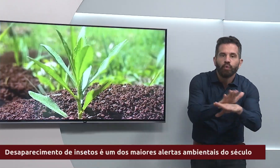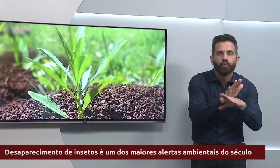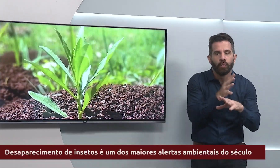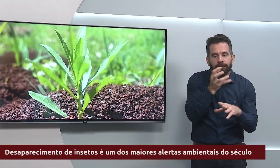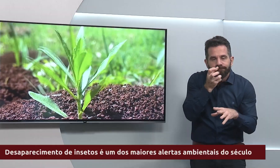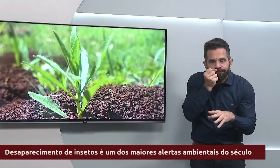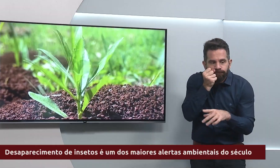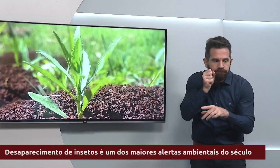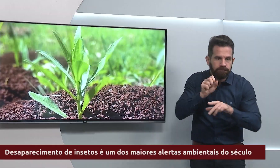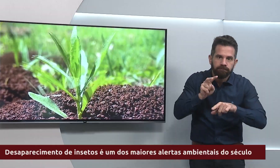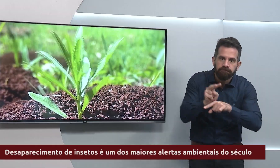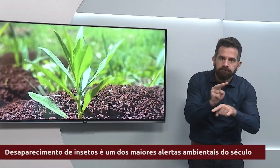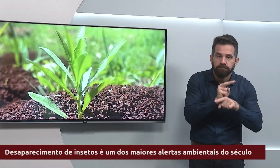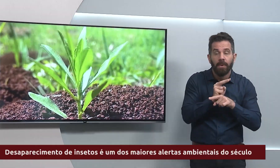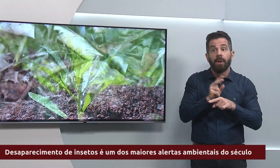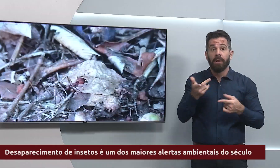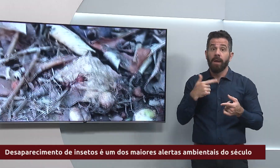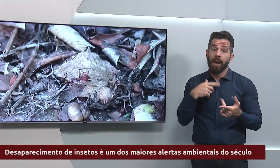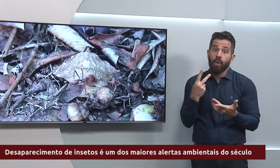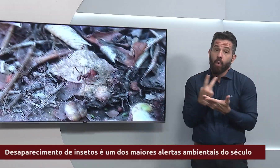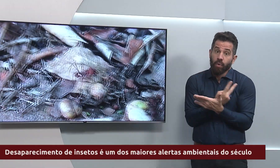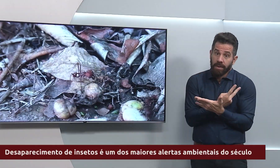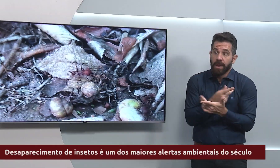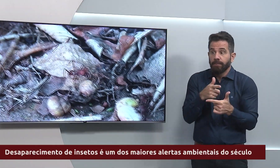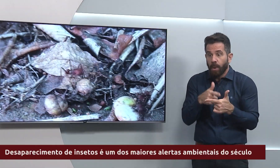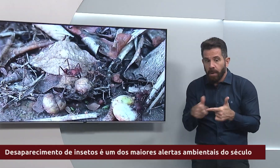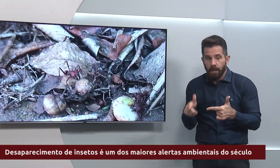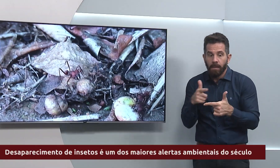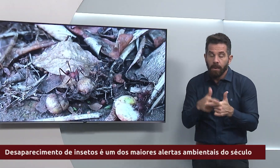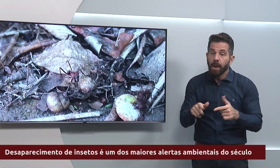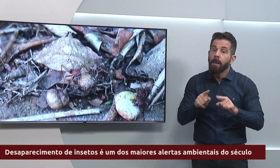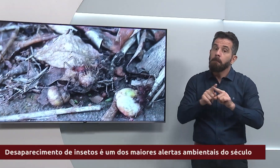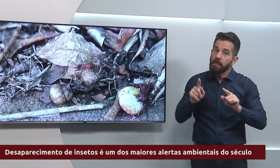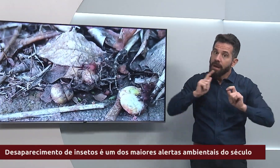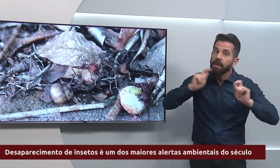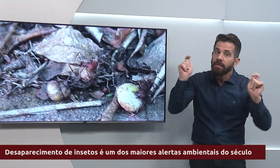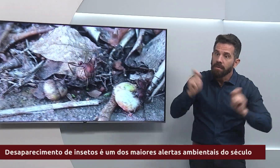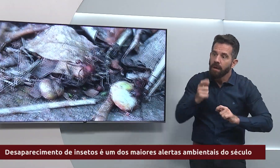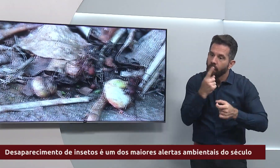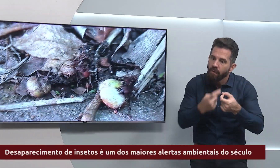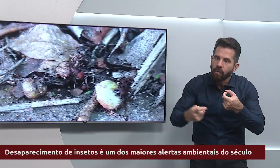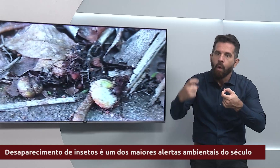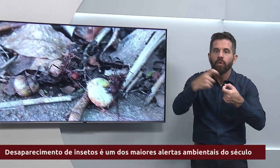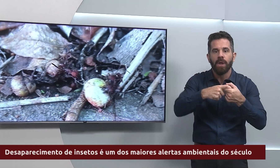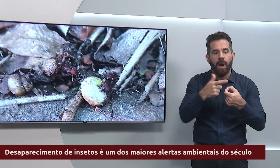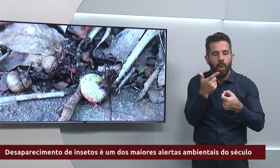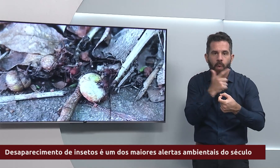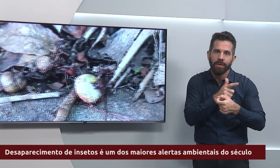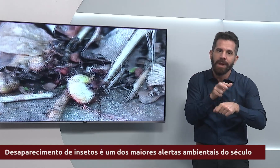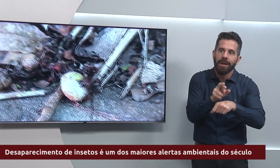sistema começa a falhar. Mas ainda dá tempo de evitar o apocalipse.